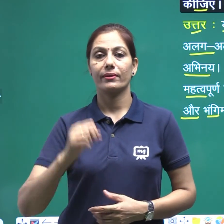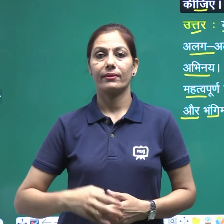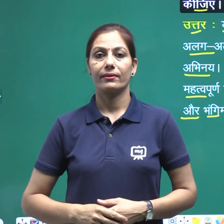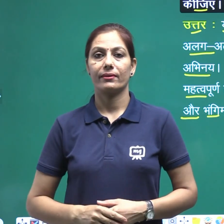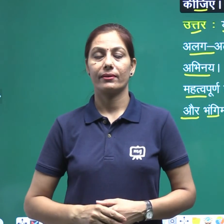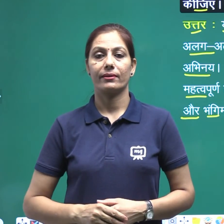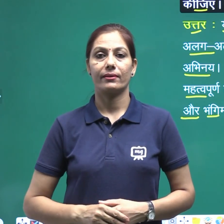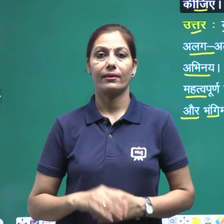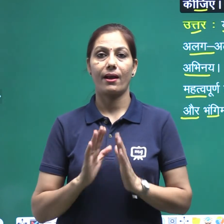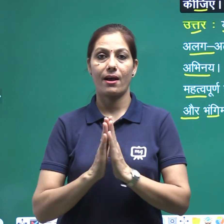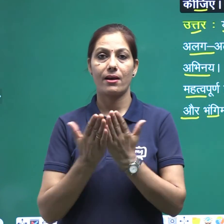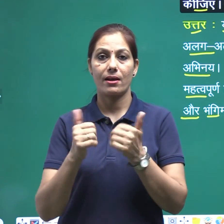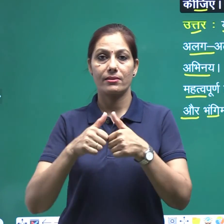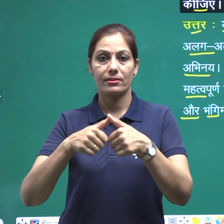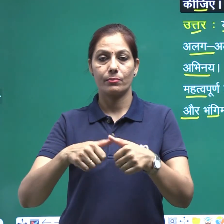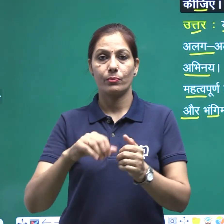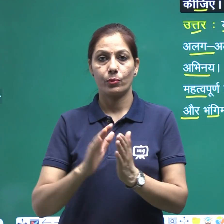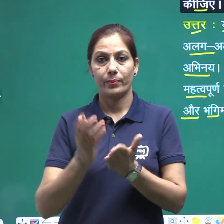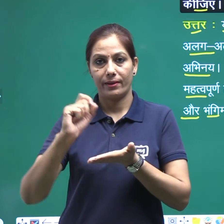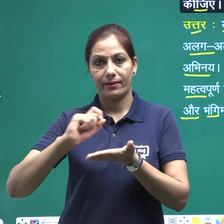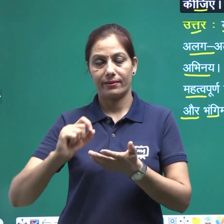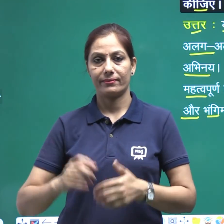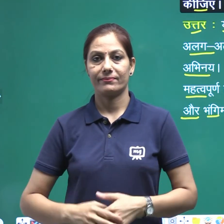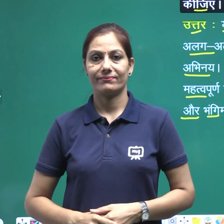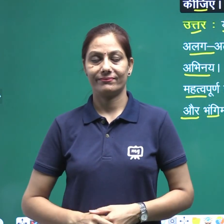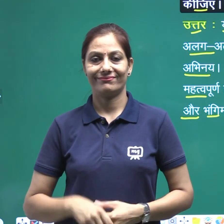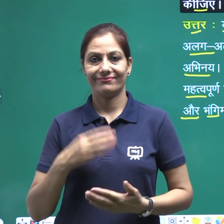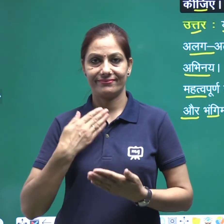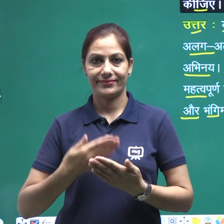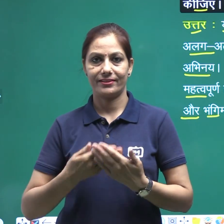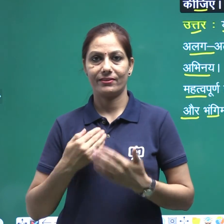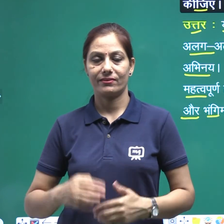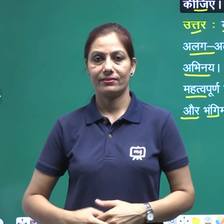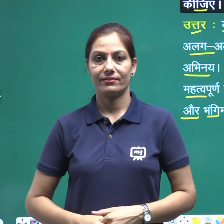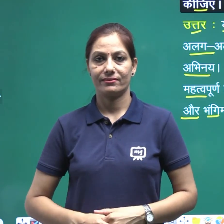अपनी अभ्यास पुस्तिका में लिखें। धन्यवाद।